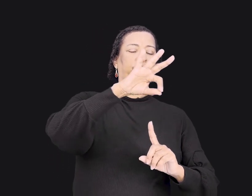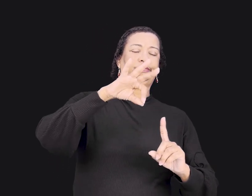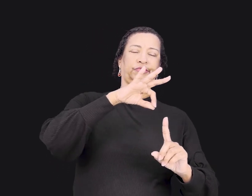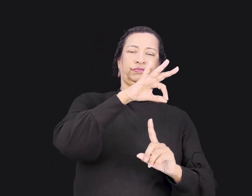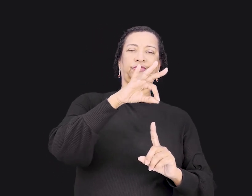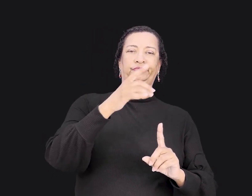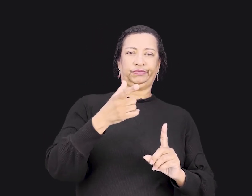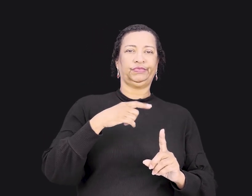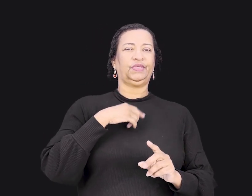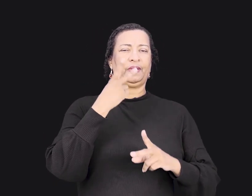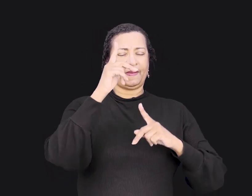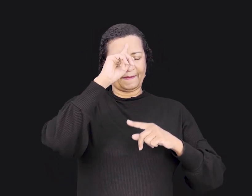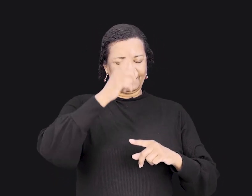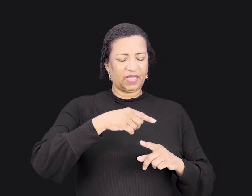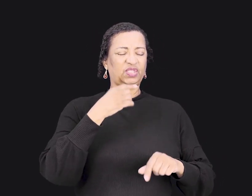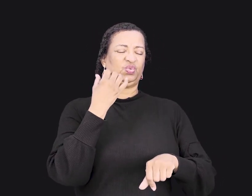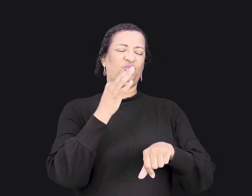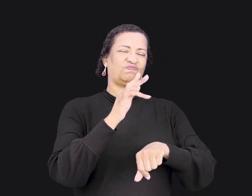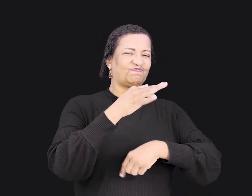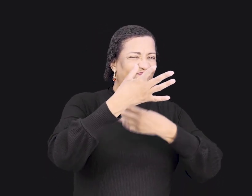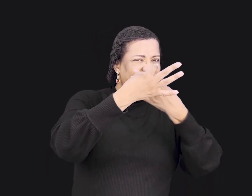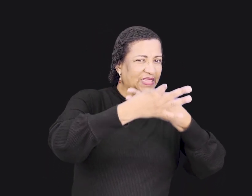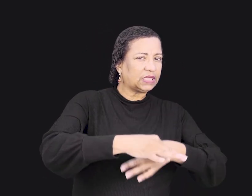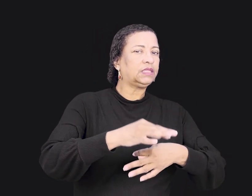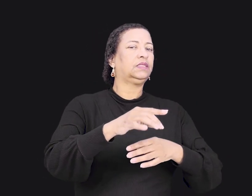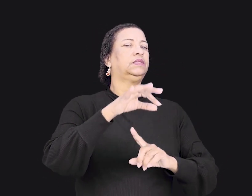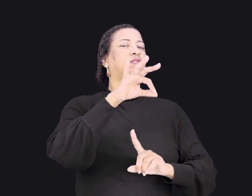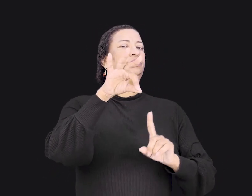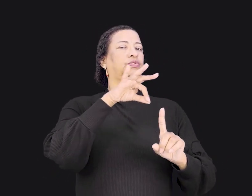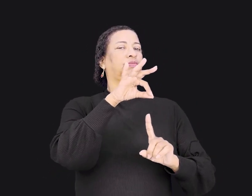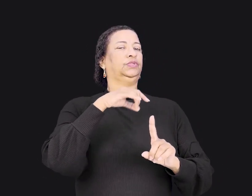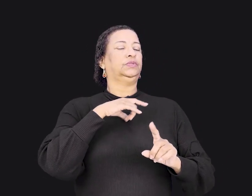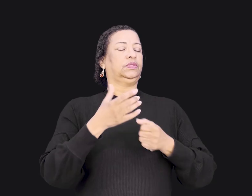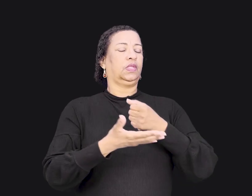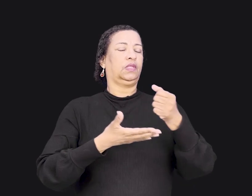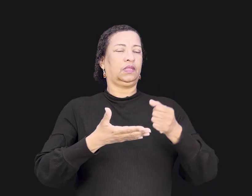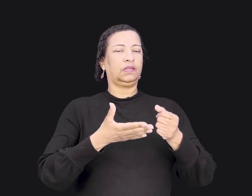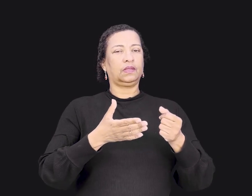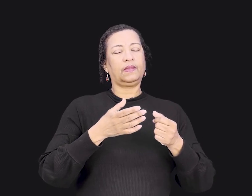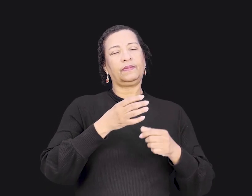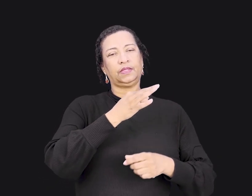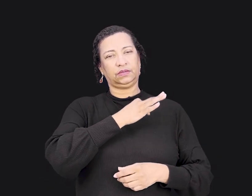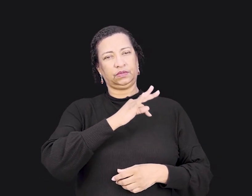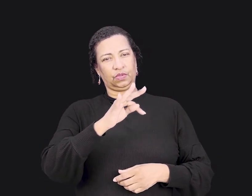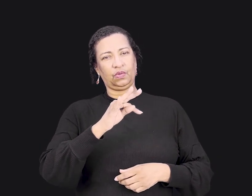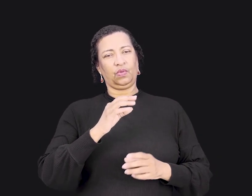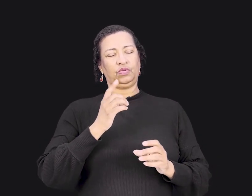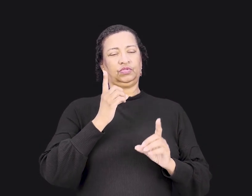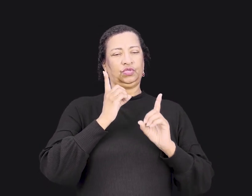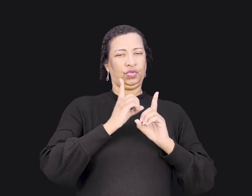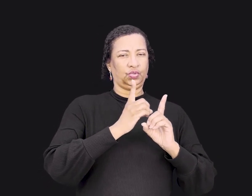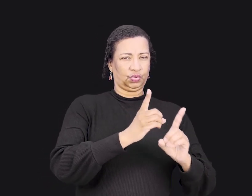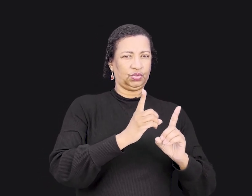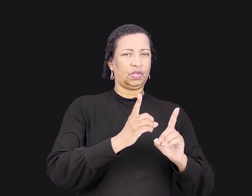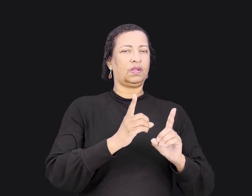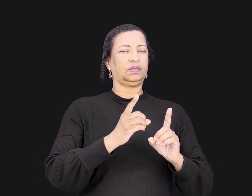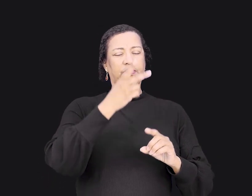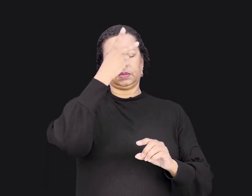os espíritos. Novamente entraremos na questão da base teológica e doutrinária entre os crentes, porque a confissão é o